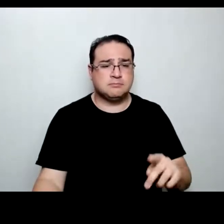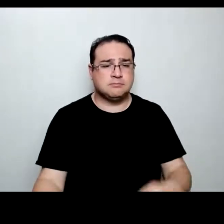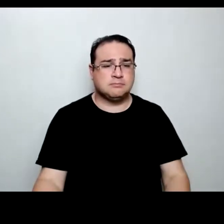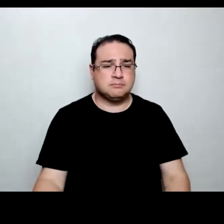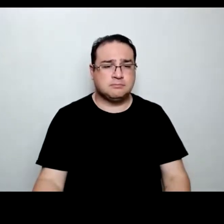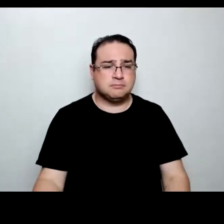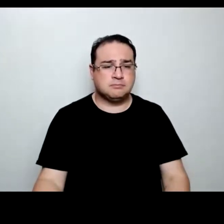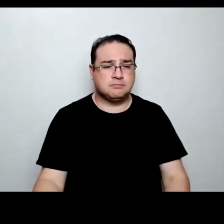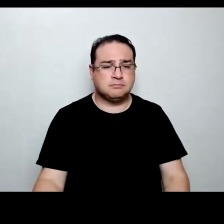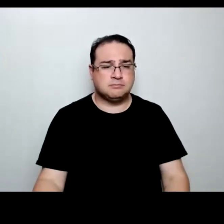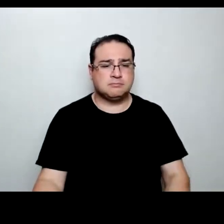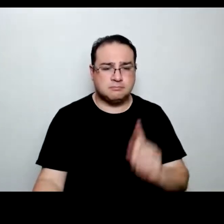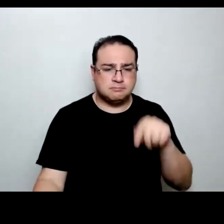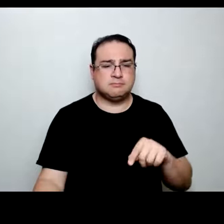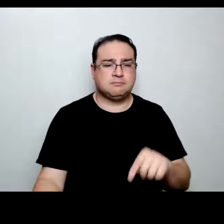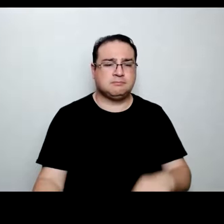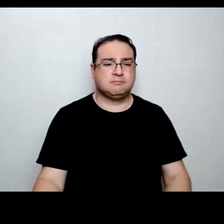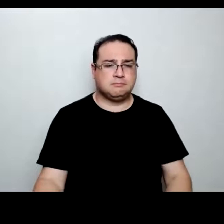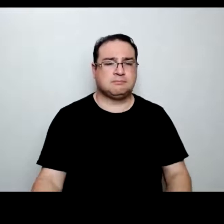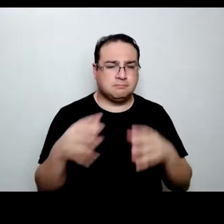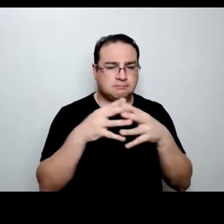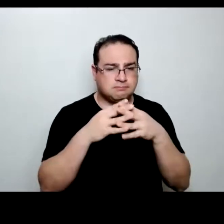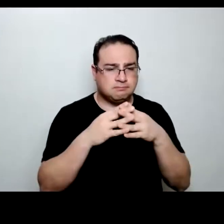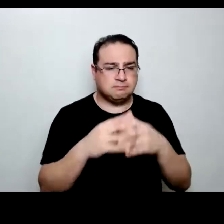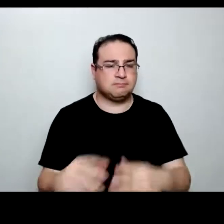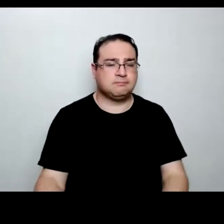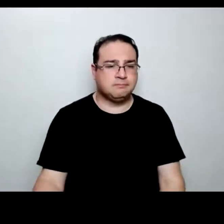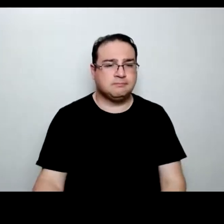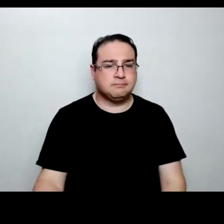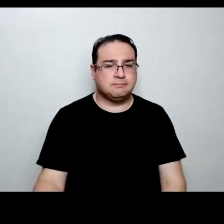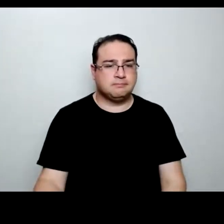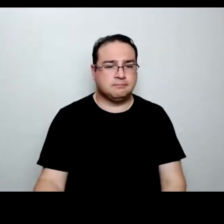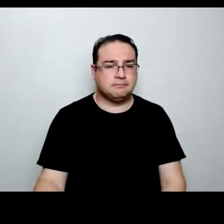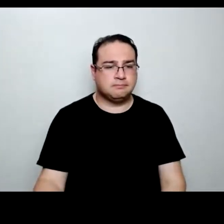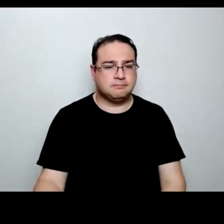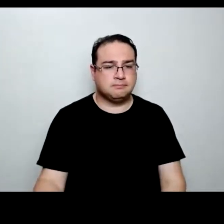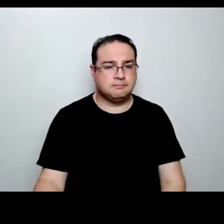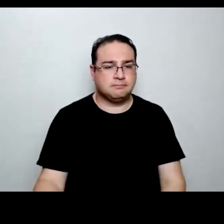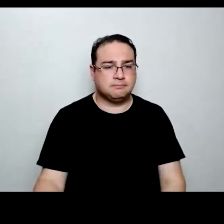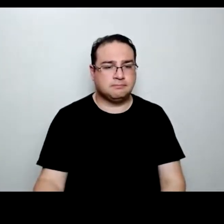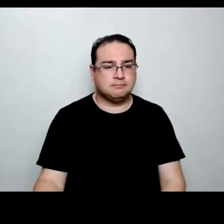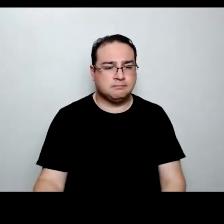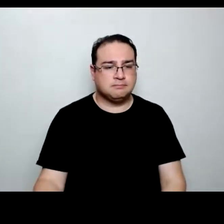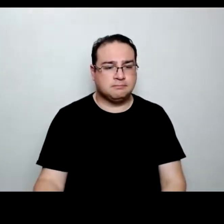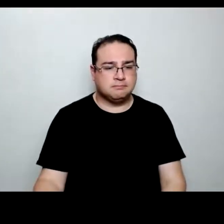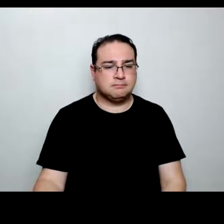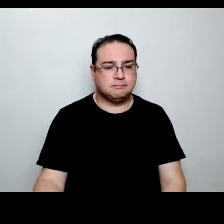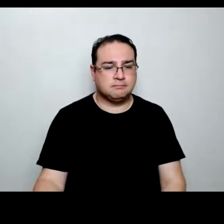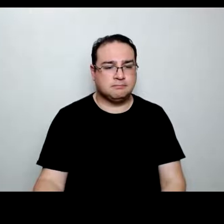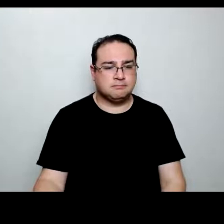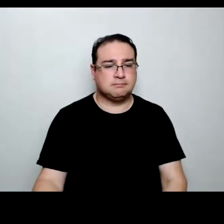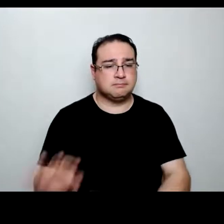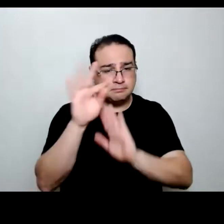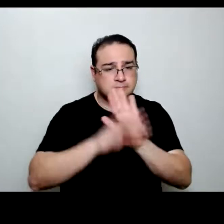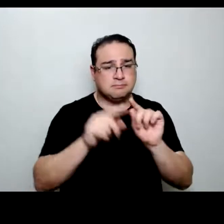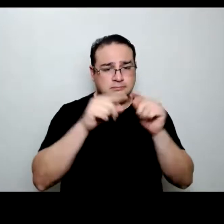imediata, já é complicado. E isso se dá pelo fato do Word ser um editor de texto